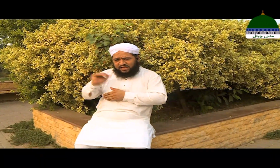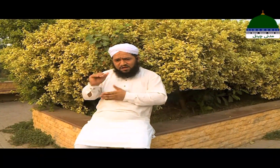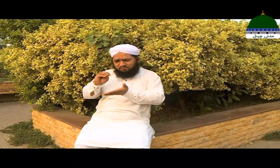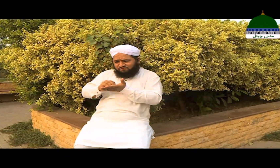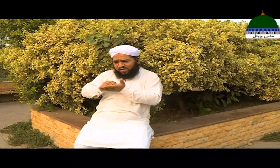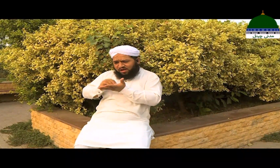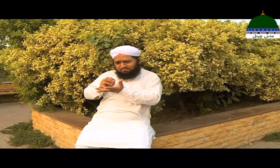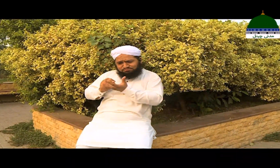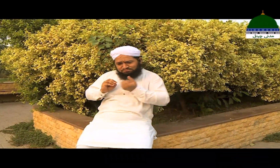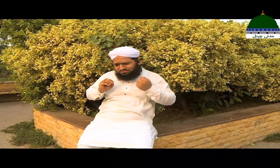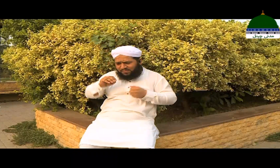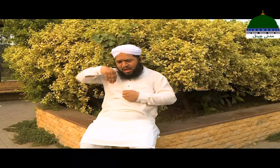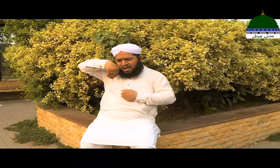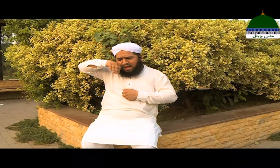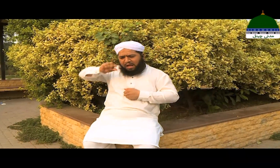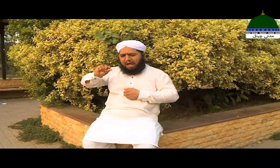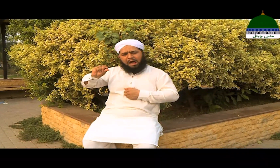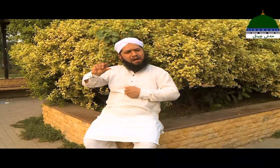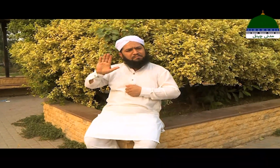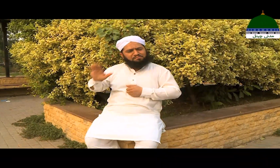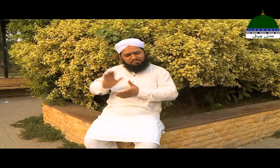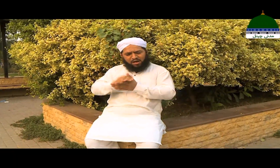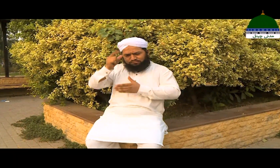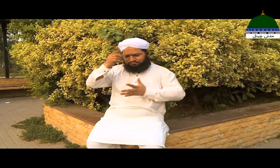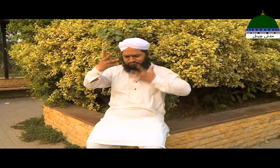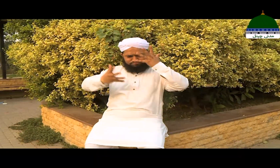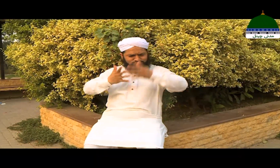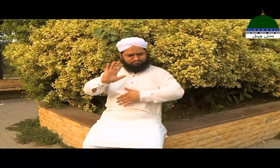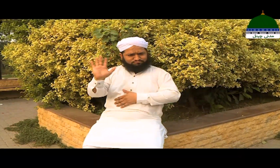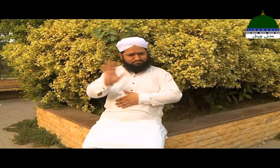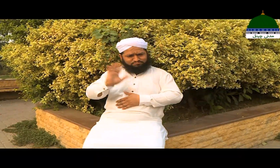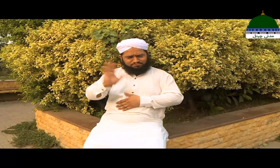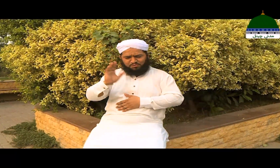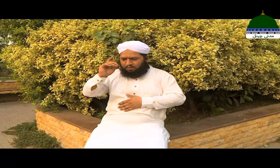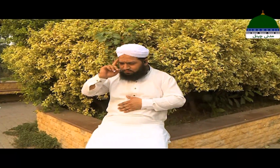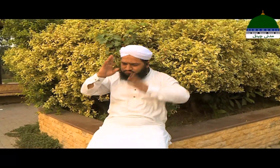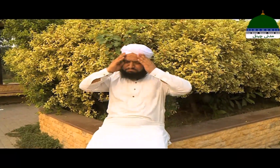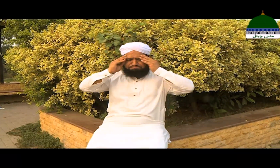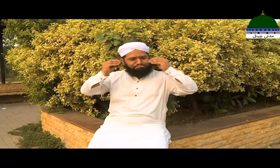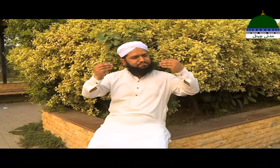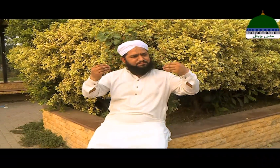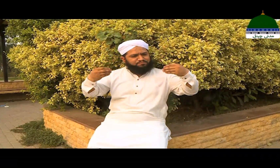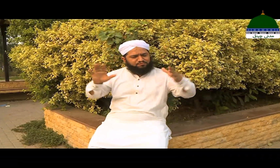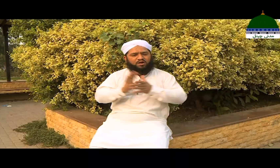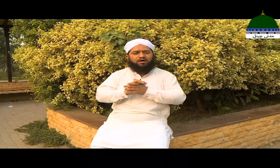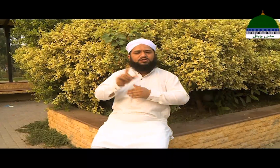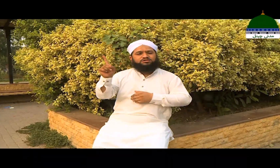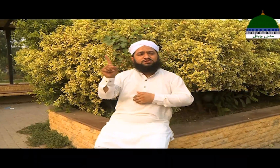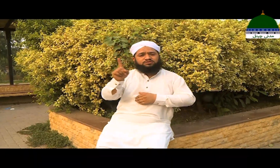وہ بکری کی قیمت سے کہیں زیادہ ہے، لہٰذا غم کی کوئی بات نہیں۔ اس طرح معاملہ رفع دفع ہو گیا۔ سال کے شروع